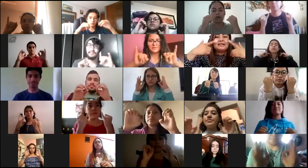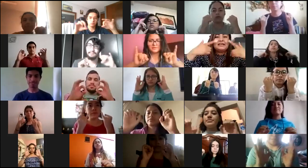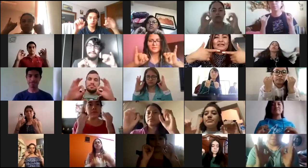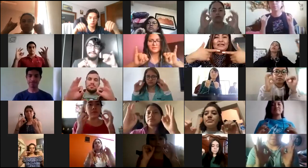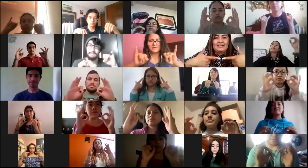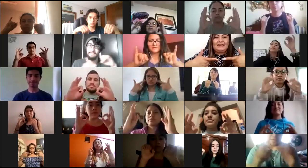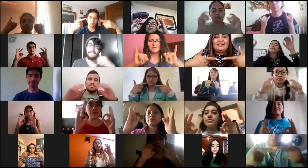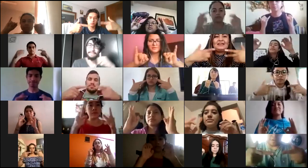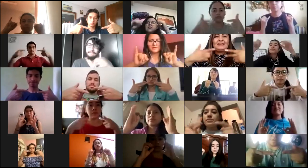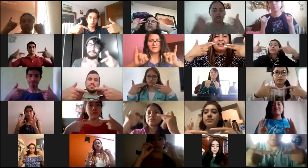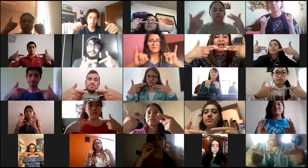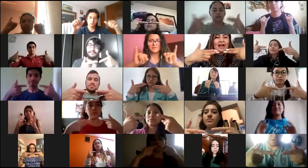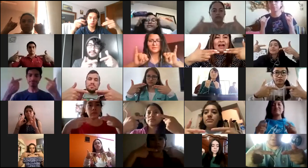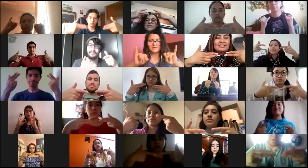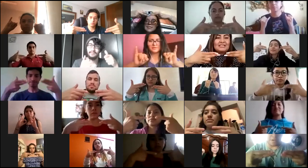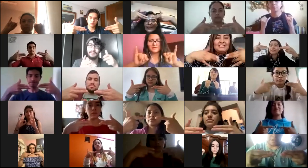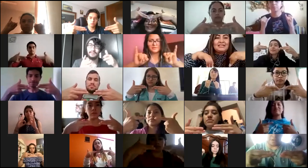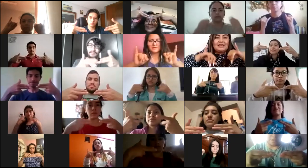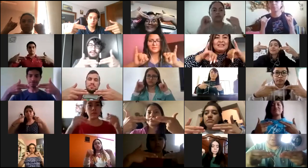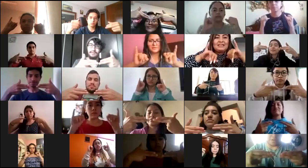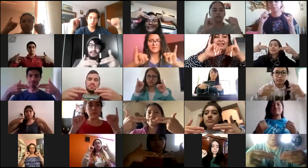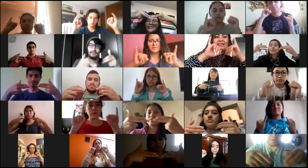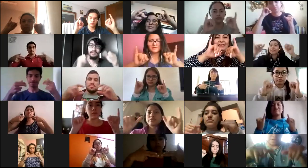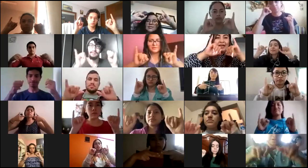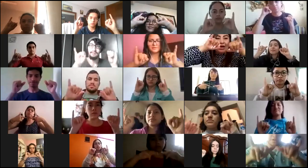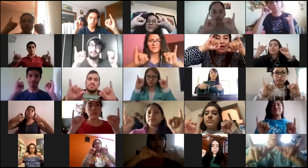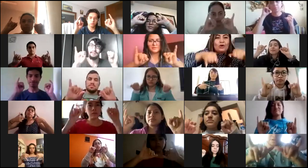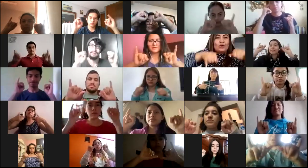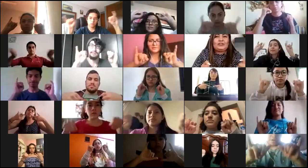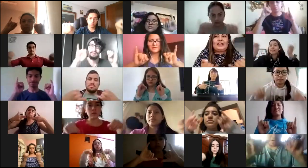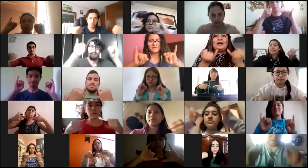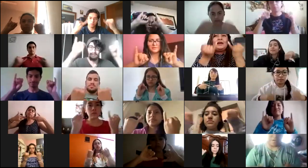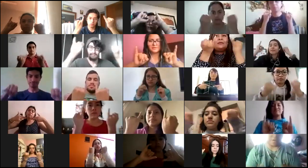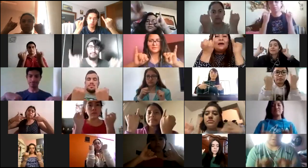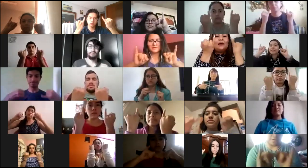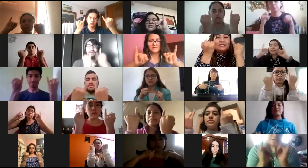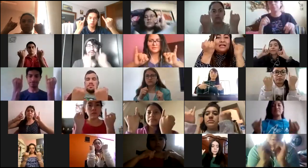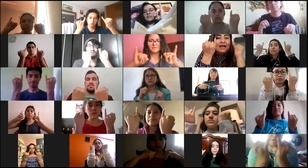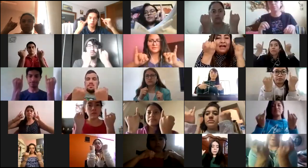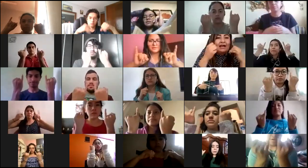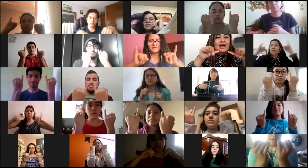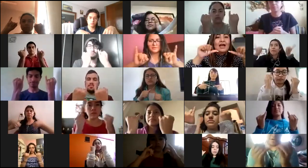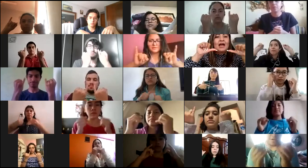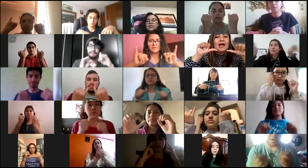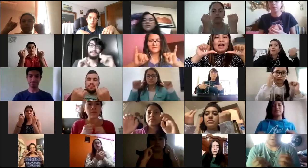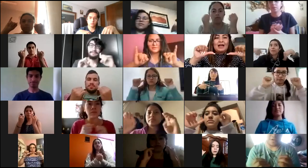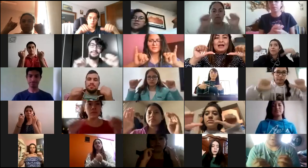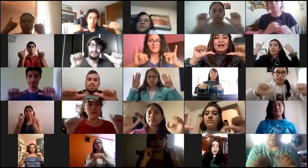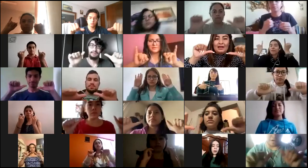G, H, I, J. Vamos desde la A,